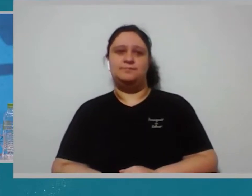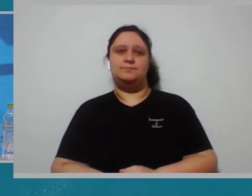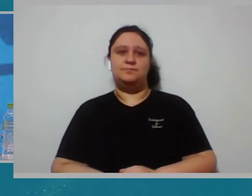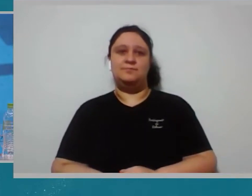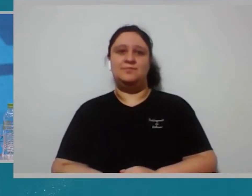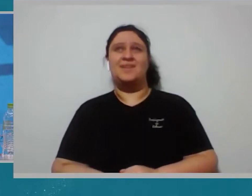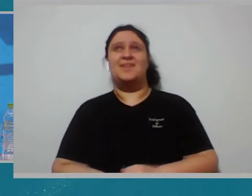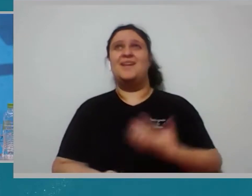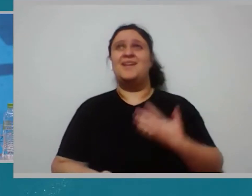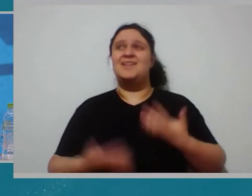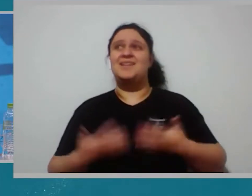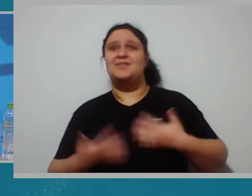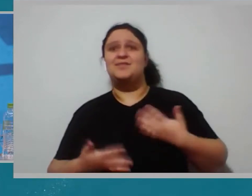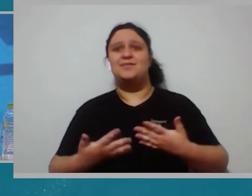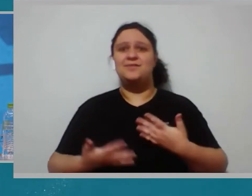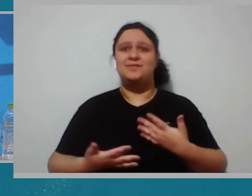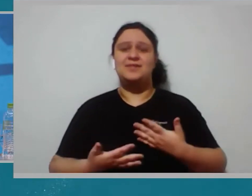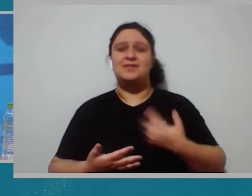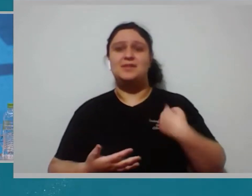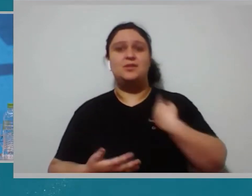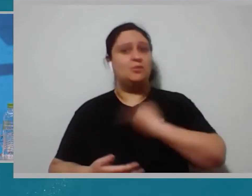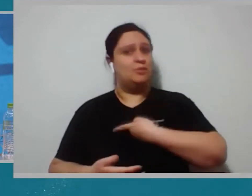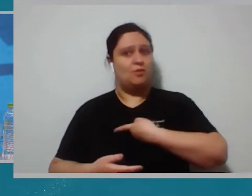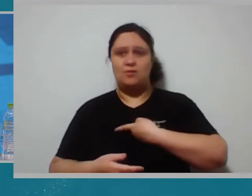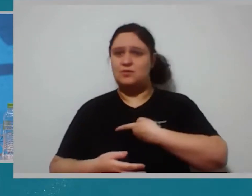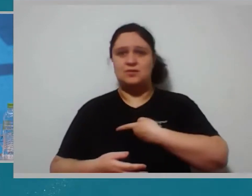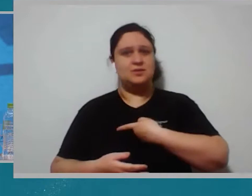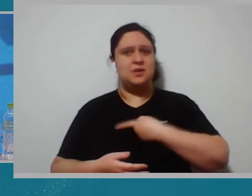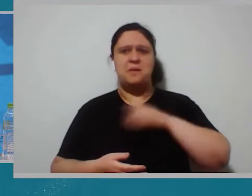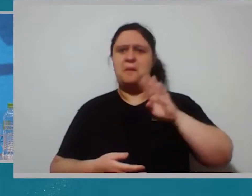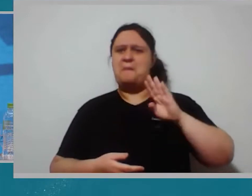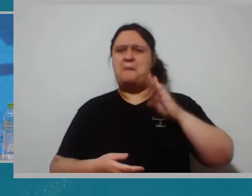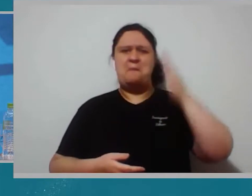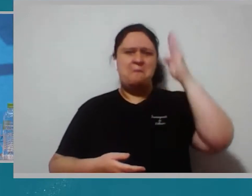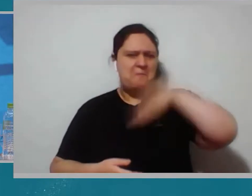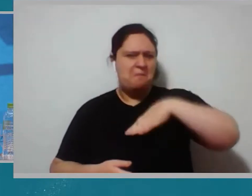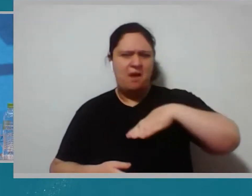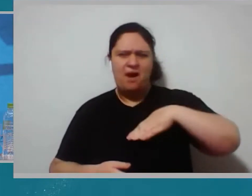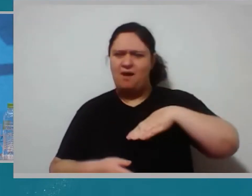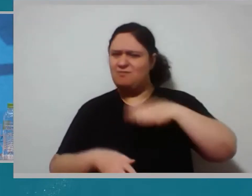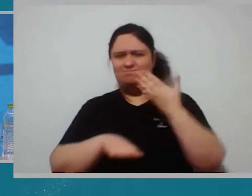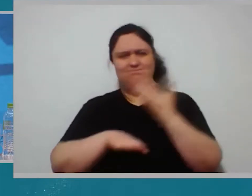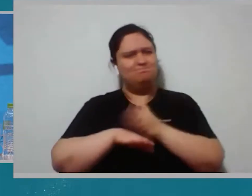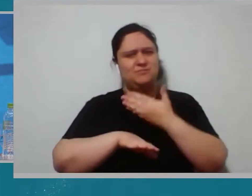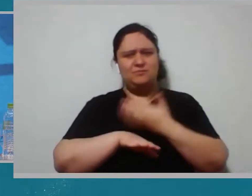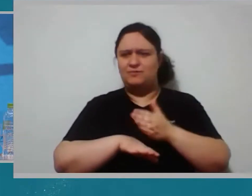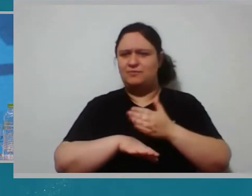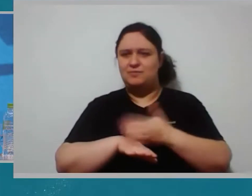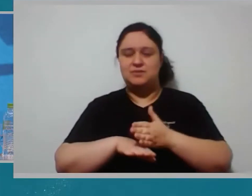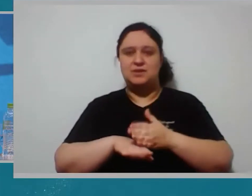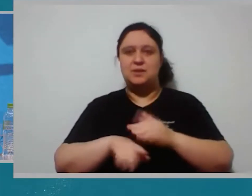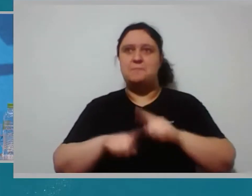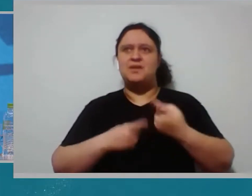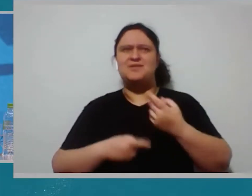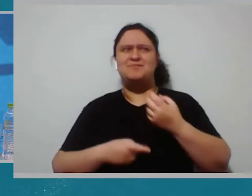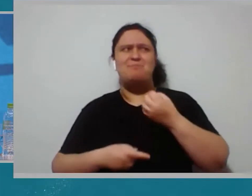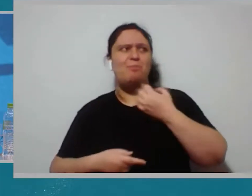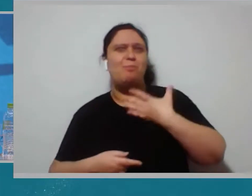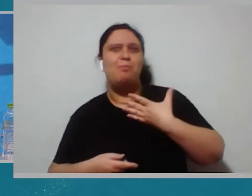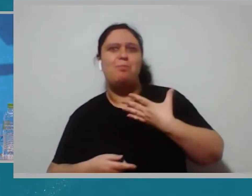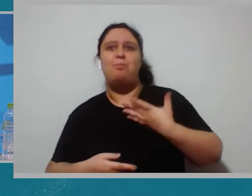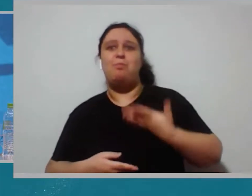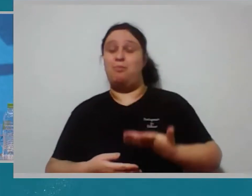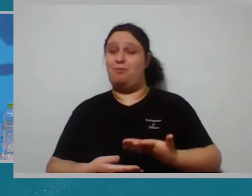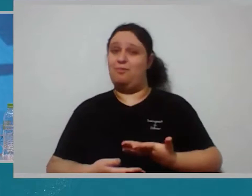mal nós não pratiquemos, sabemos identificar que é mal, mas e o bom, e a coisa boa, o